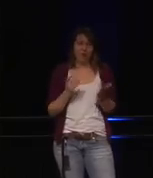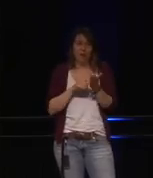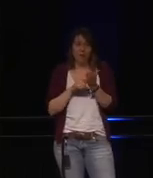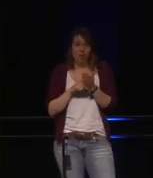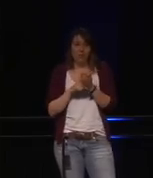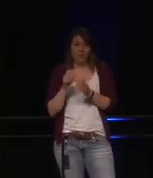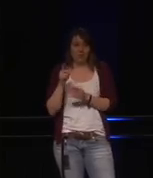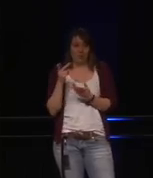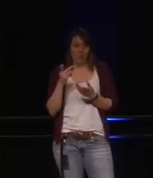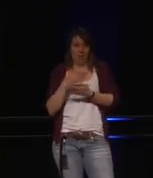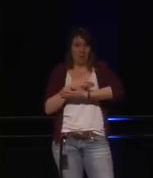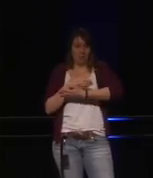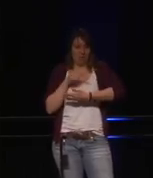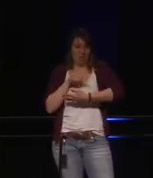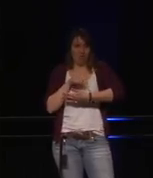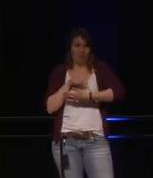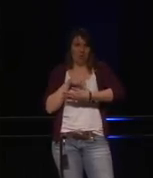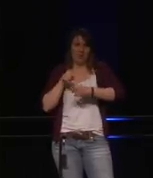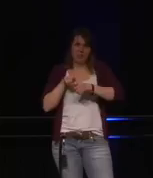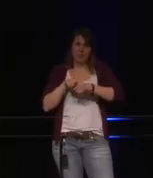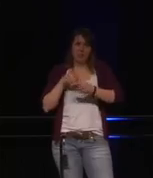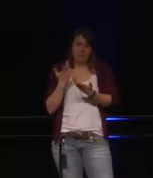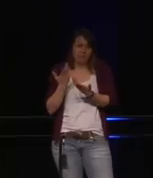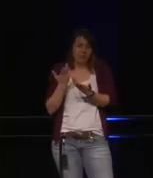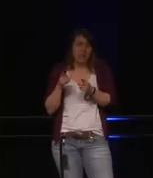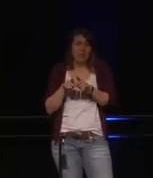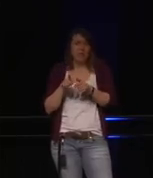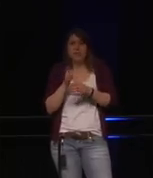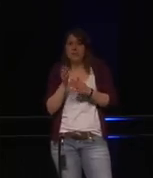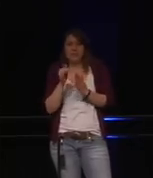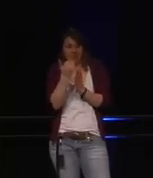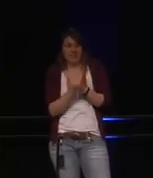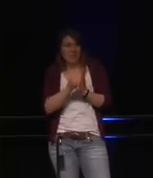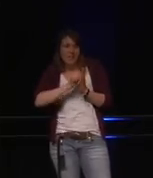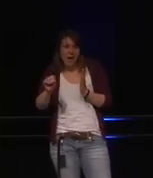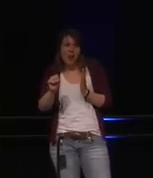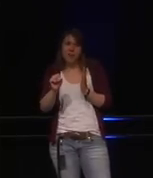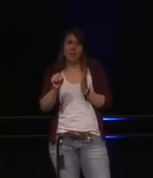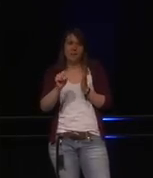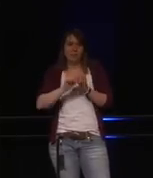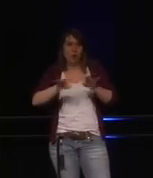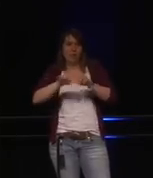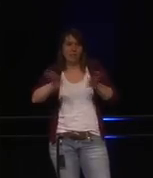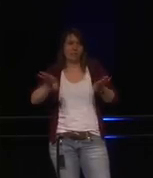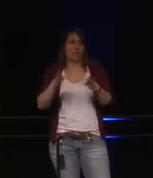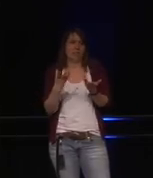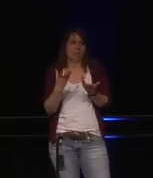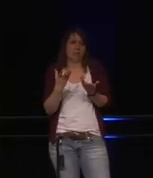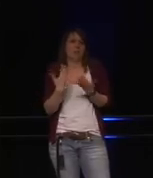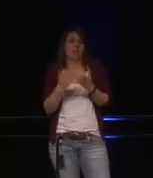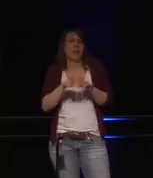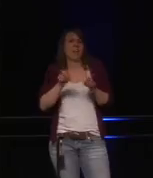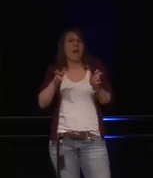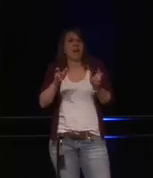que ha sido juzgada como una estación de broadcasting que ha sido prohibida. Y los padres